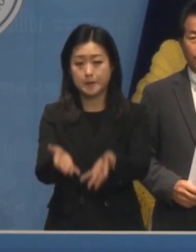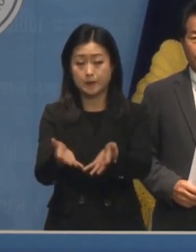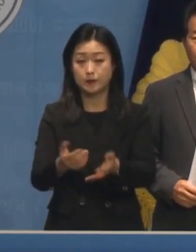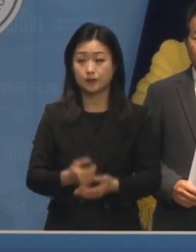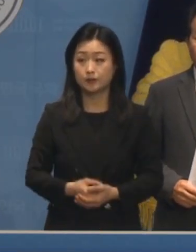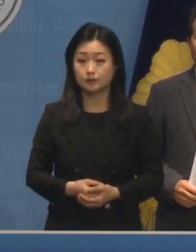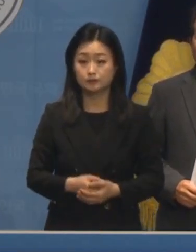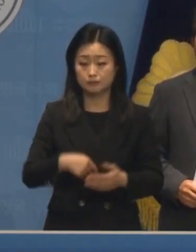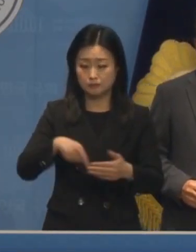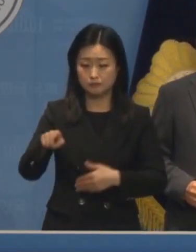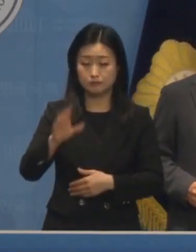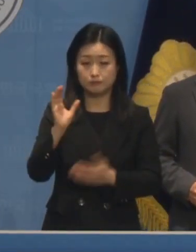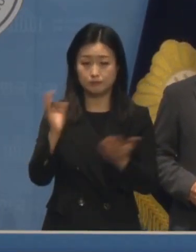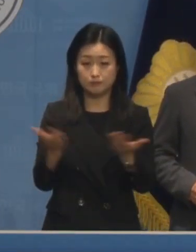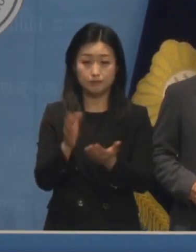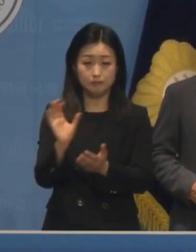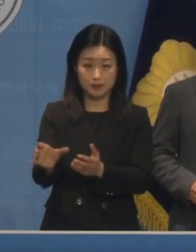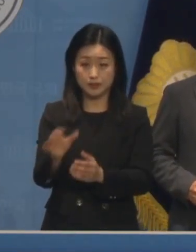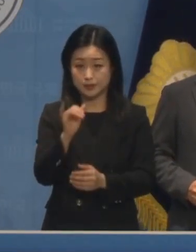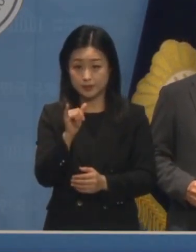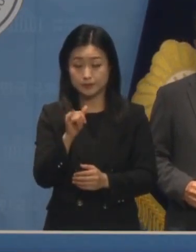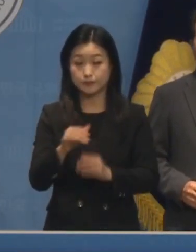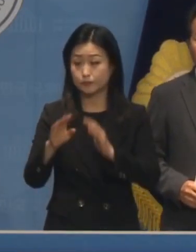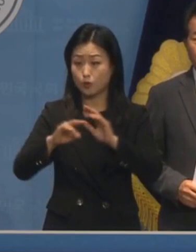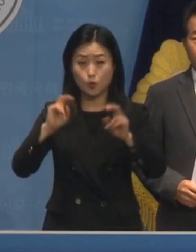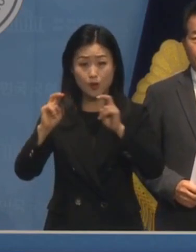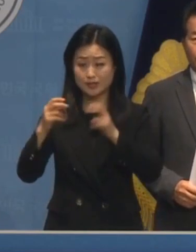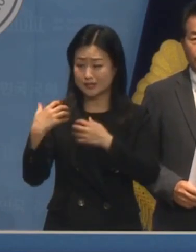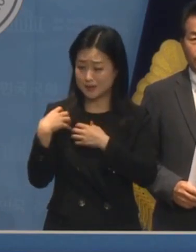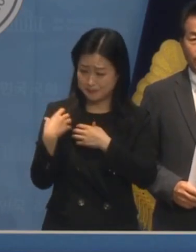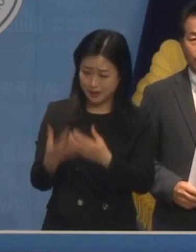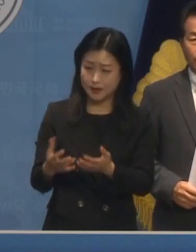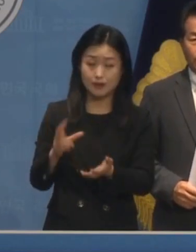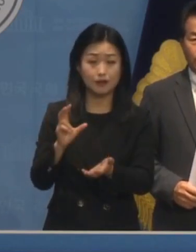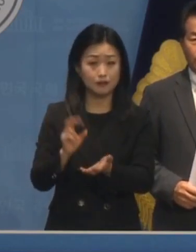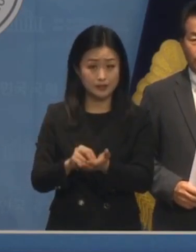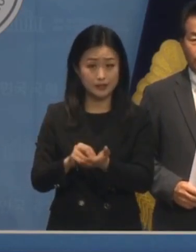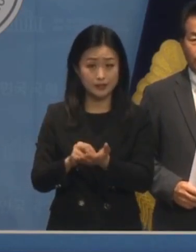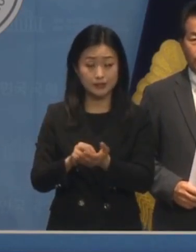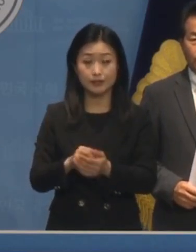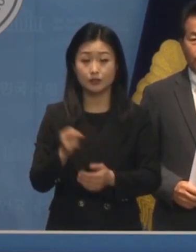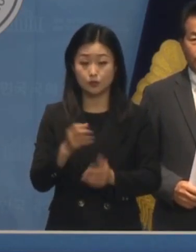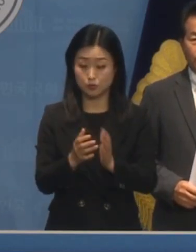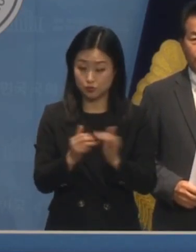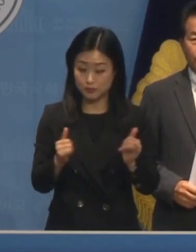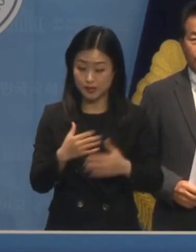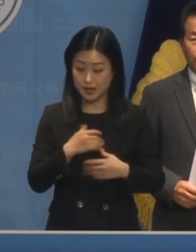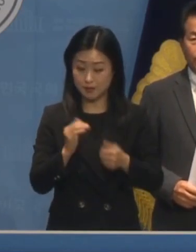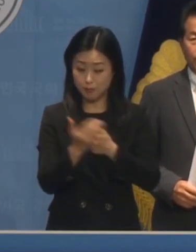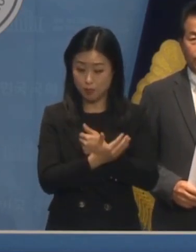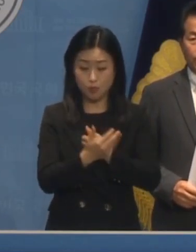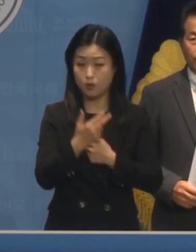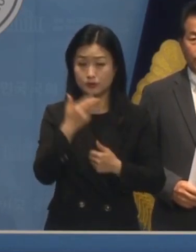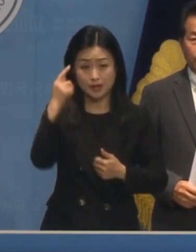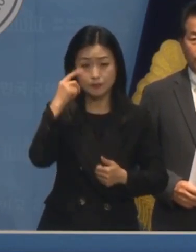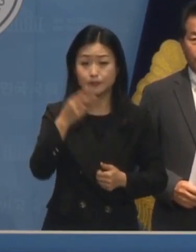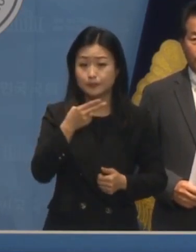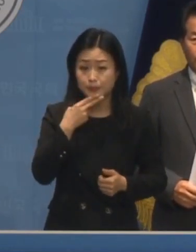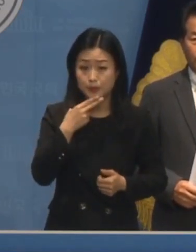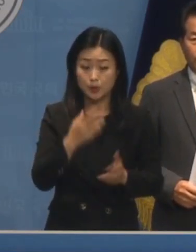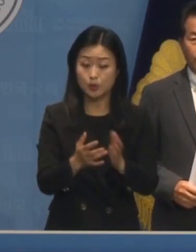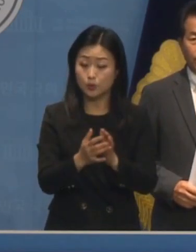있습니다이는 공공기관으로서의 책임을 망각한 것이며 이용객인 시민의 안전뿐만 아니라